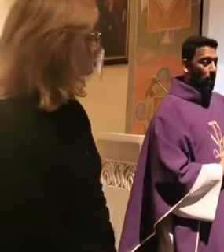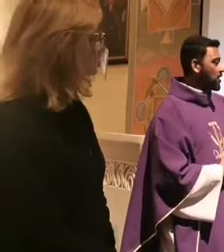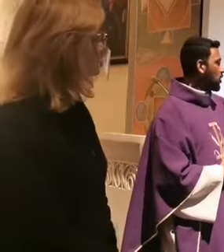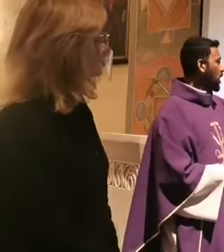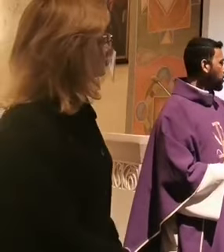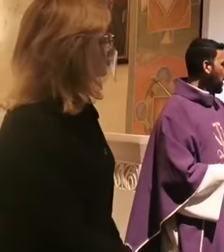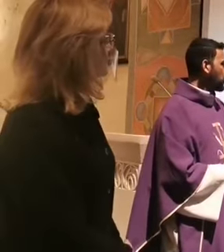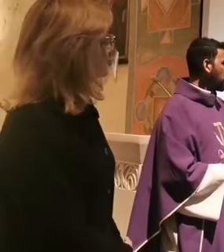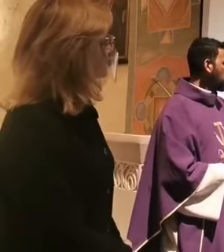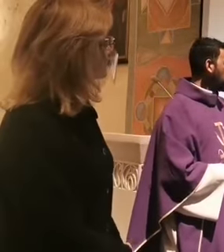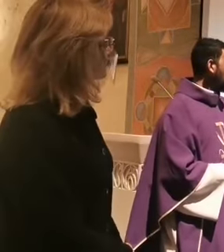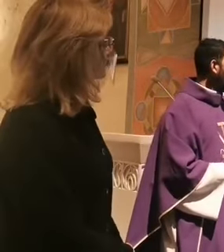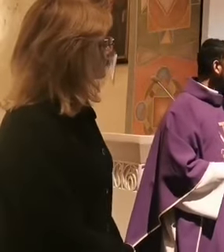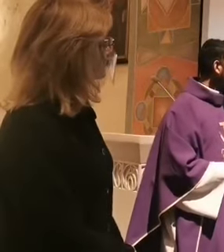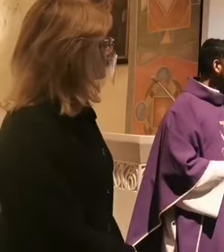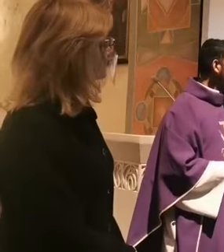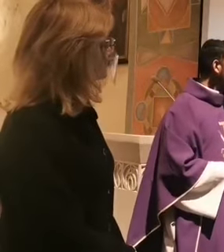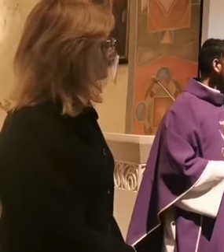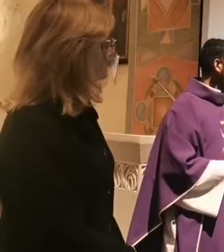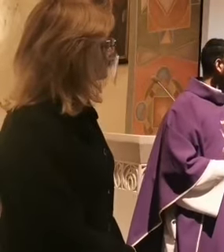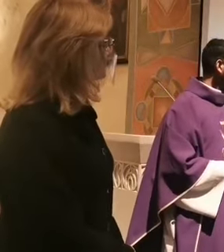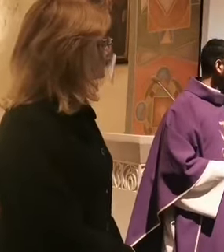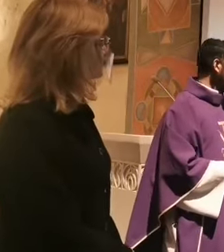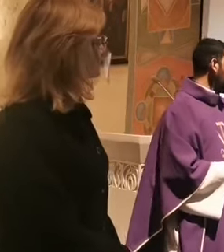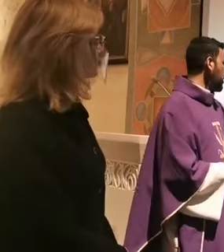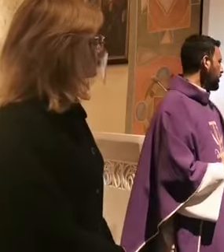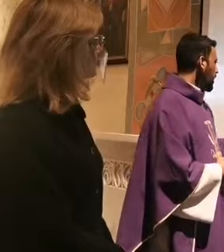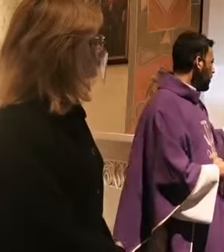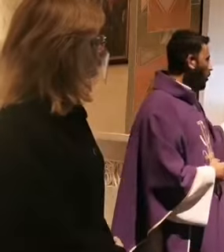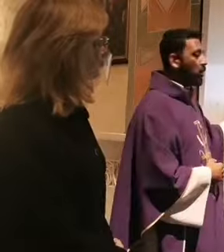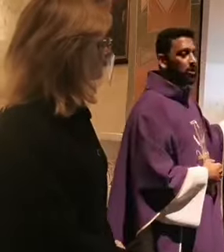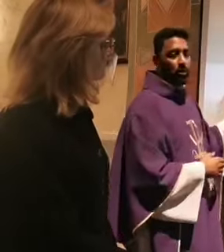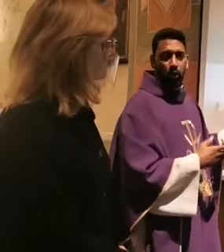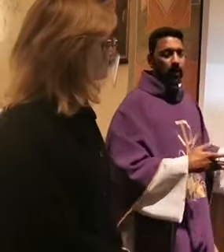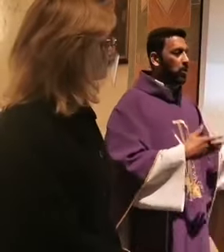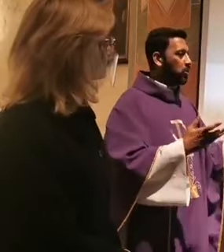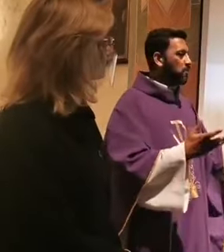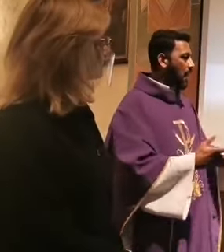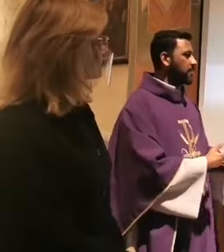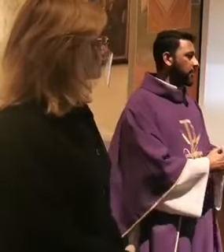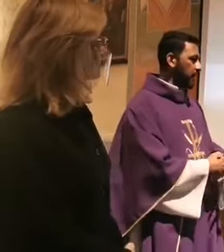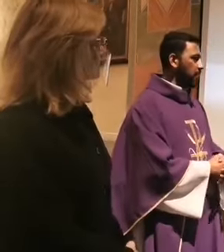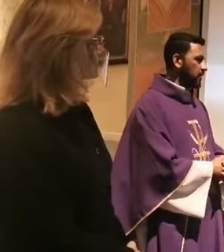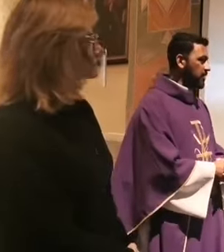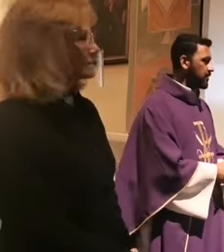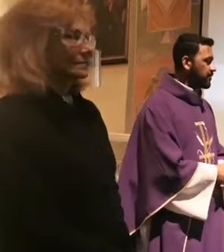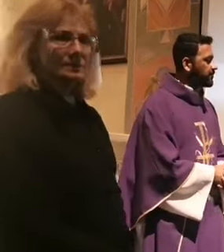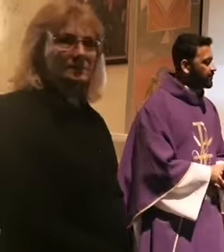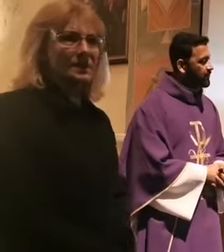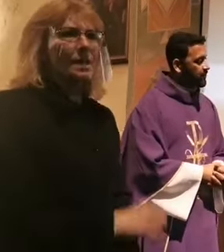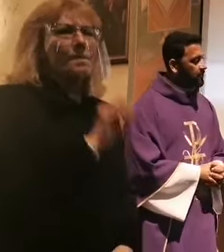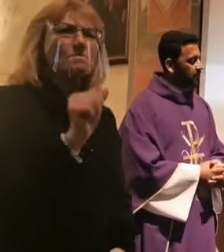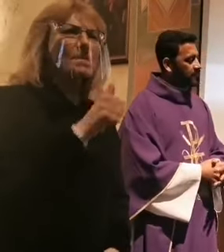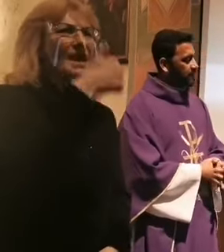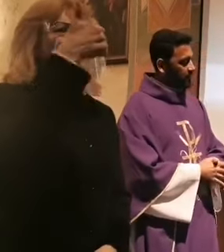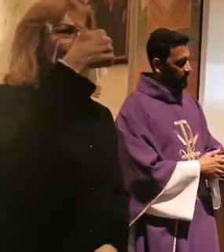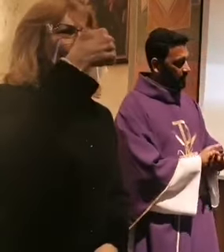San Tommaso è arrivato in India nel 52 e è morto come un martire. Sì, sì.